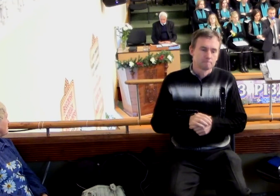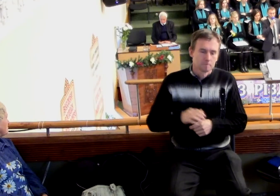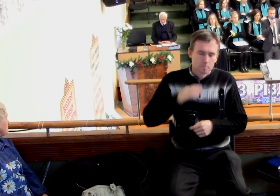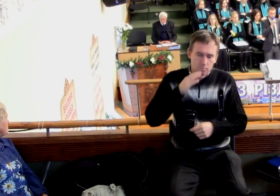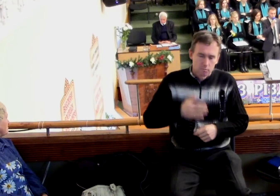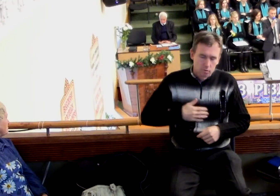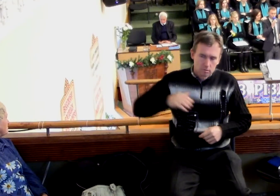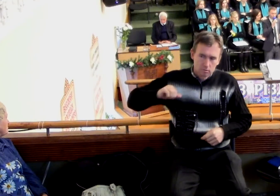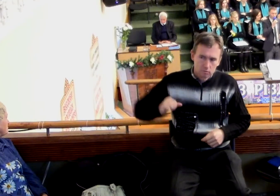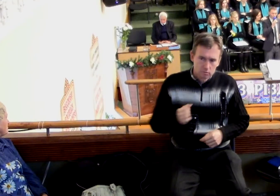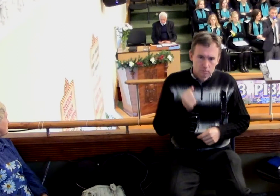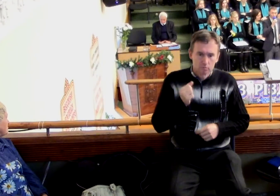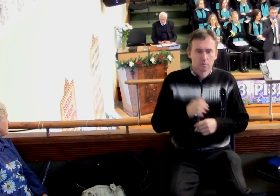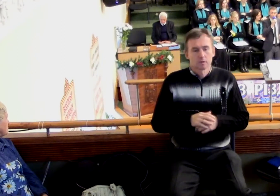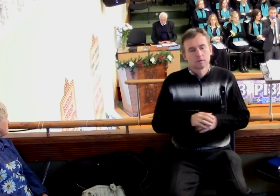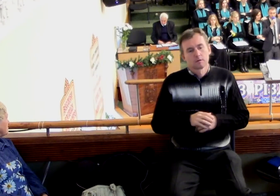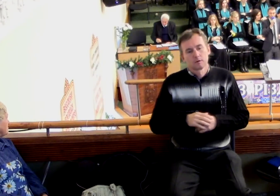Мой друг,